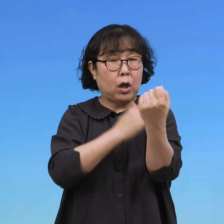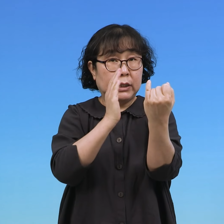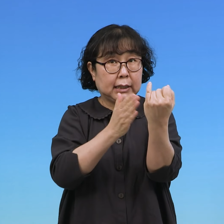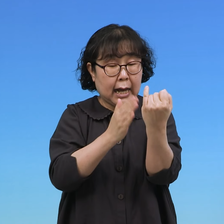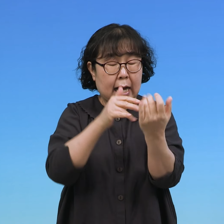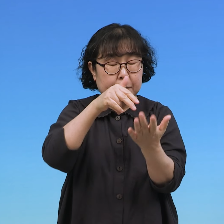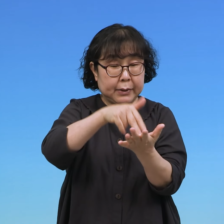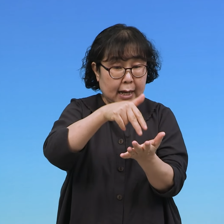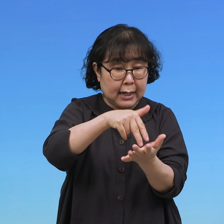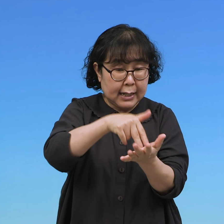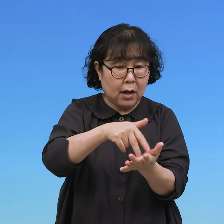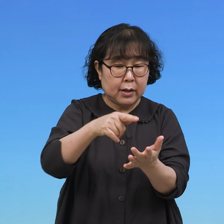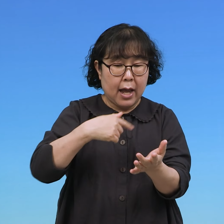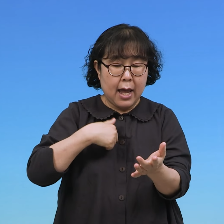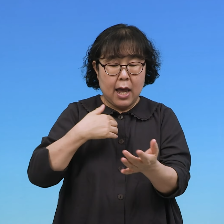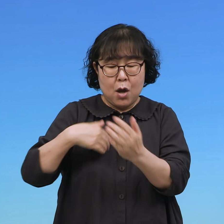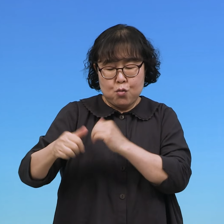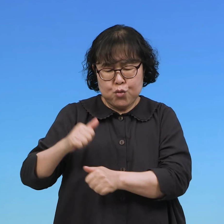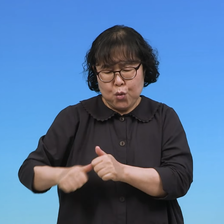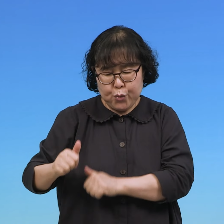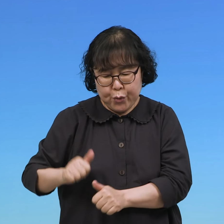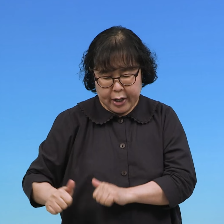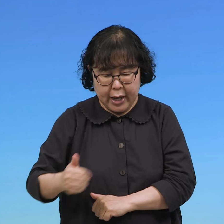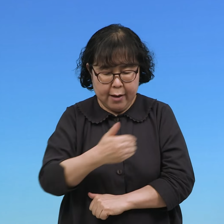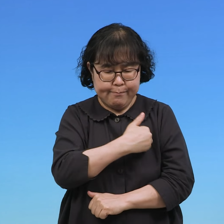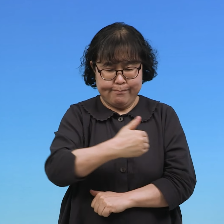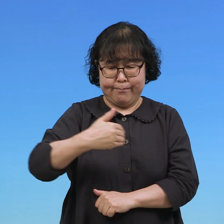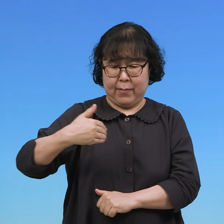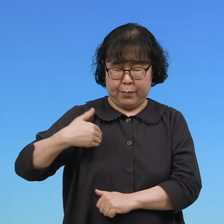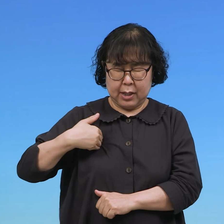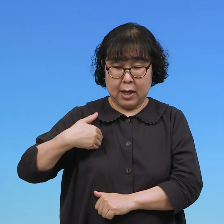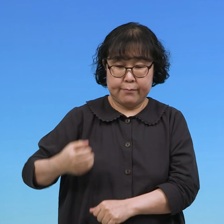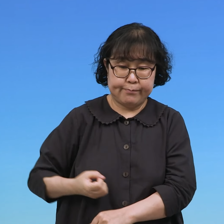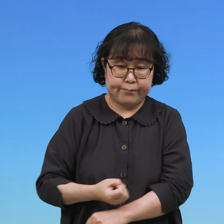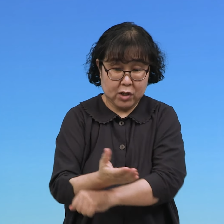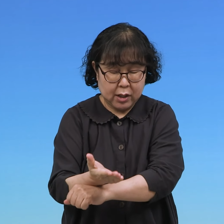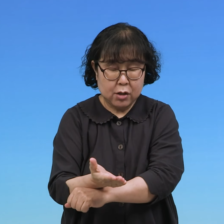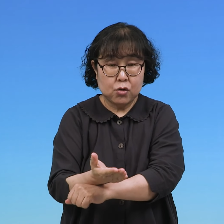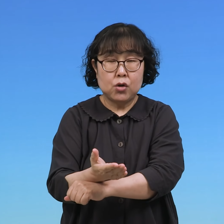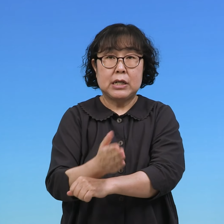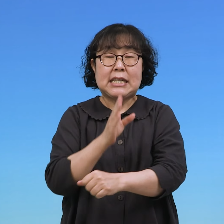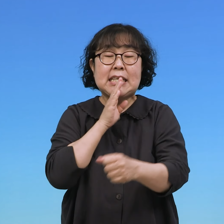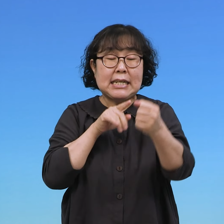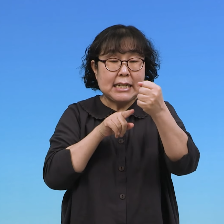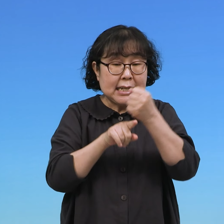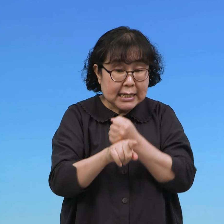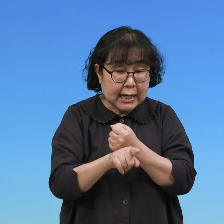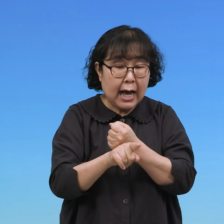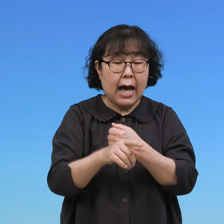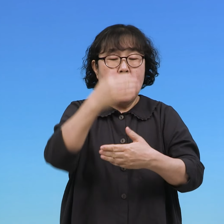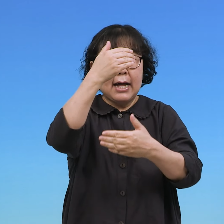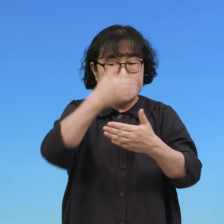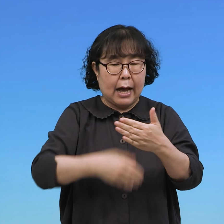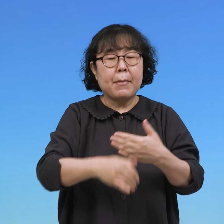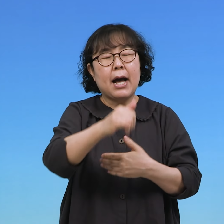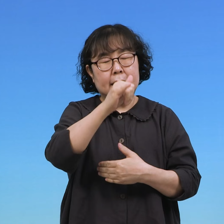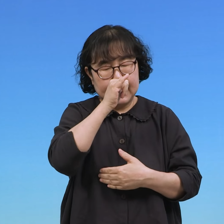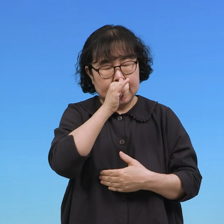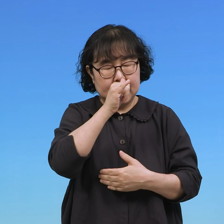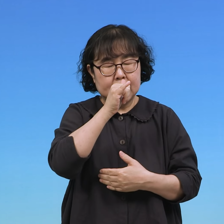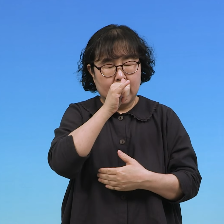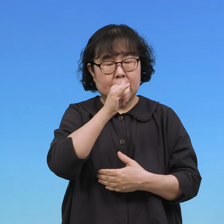대에 당당하게 전해줄 많은 이 진리, 이런 것들이 남아 있어야 그게 어른 될 자격이라고 말할